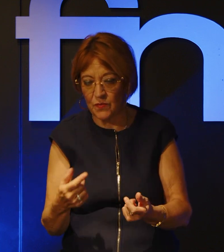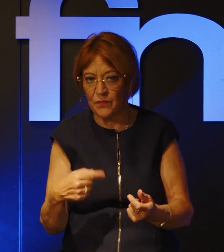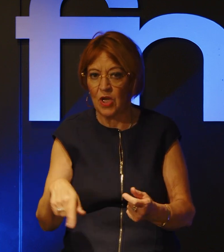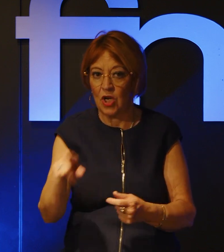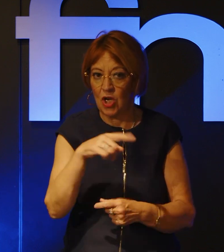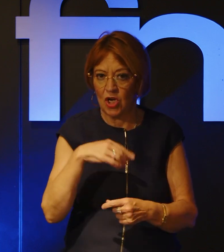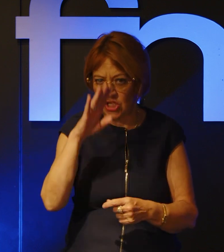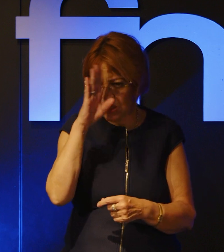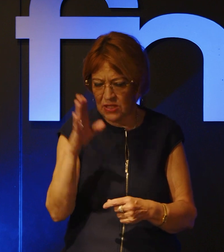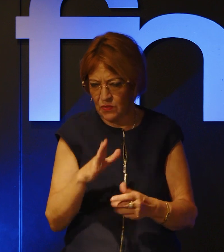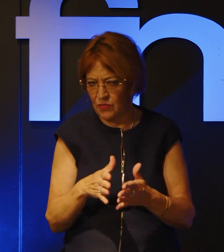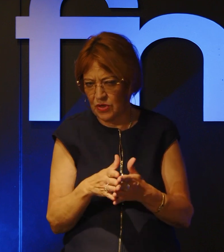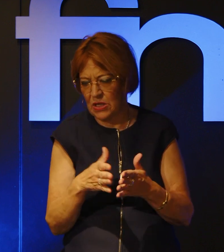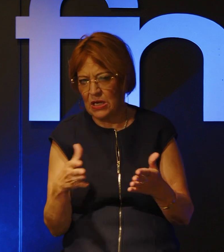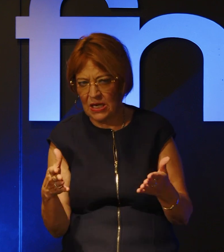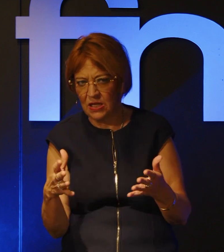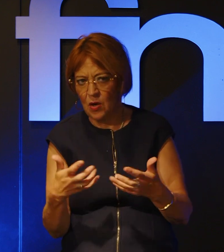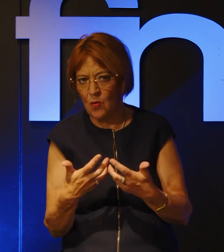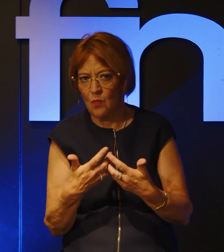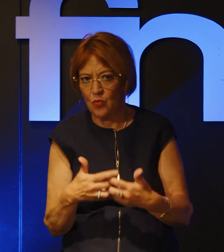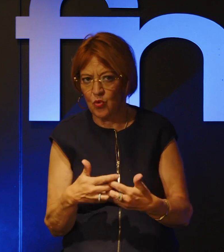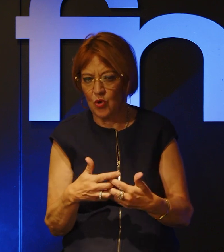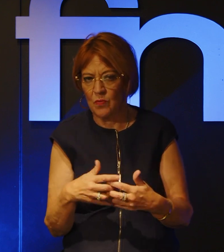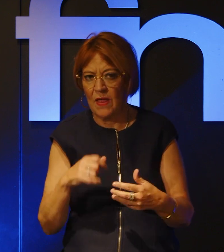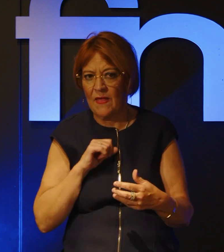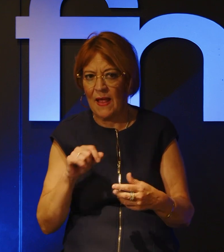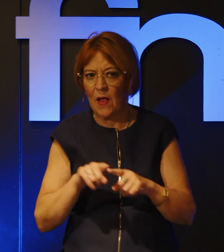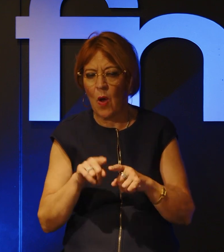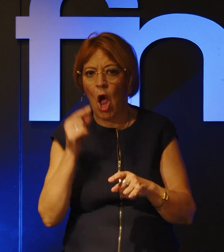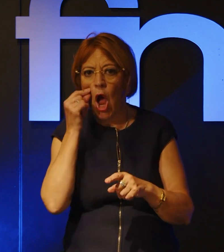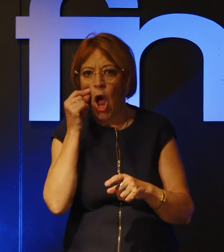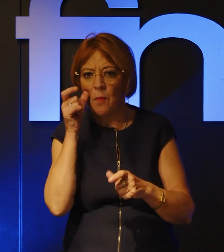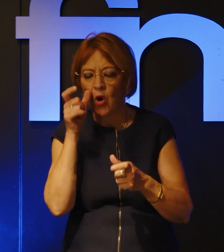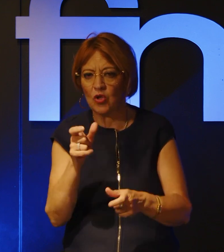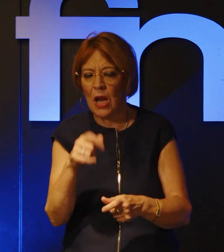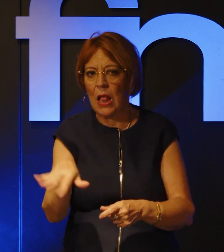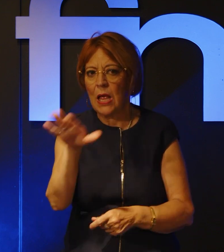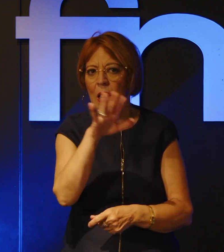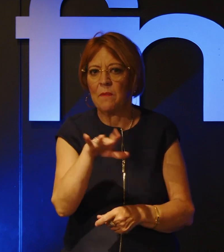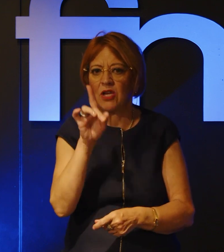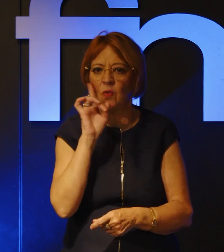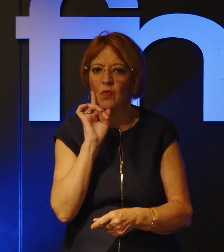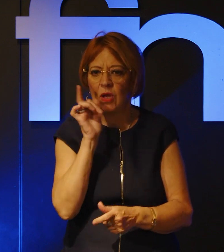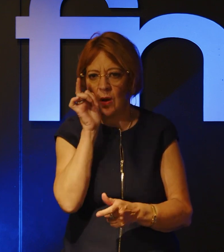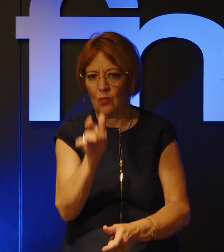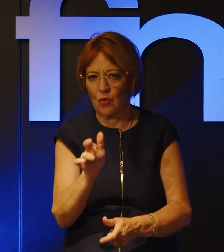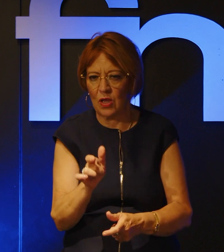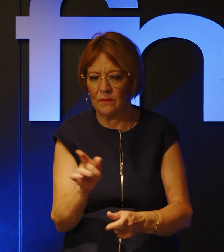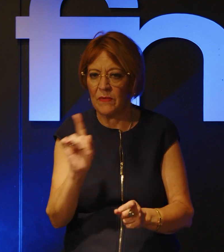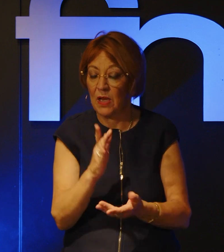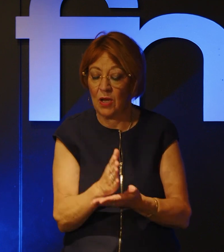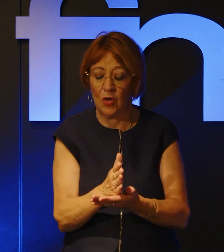patriarcado um dos grandes eh motores do patriarcado é este cont controlo sobre a imagem da mulher não